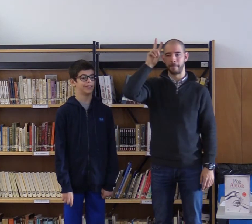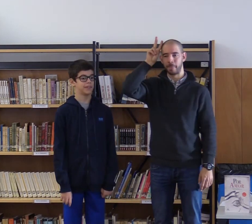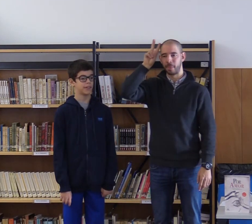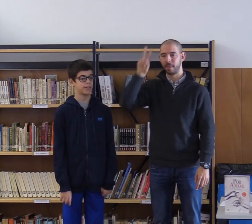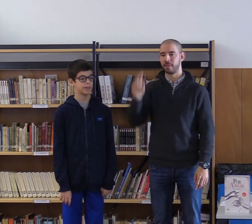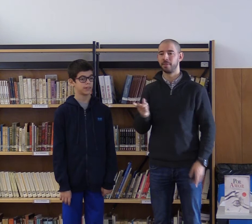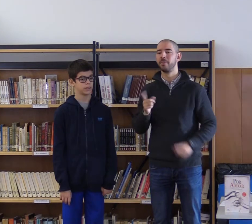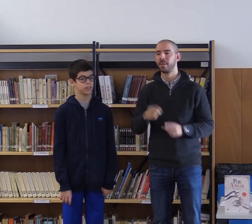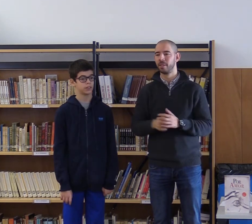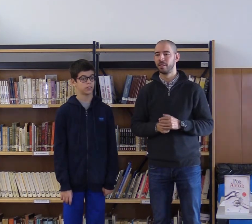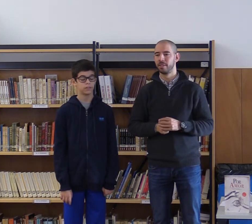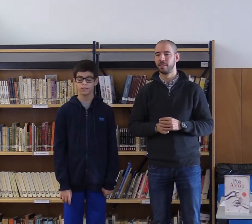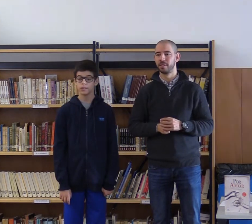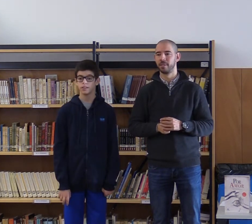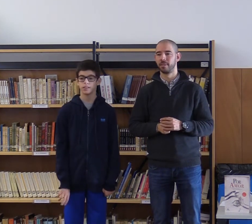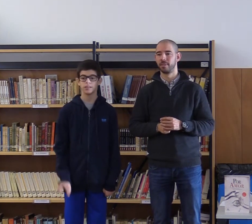ideia?